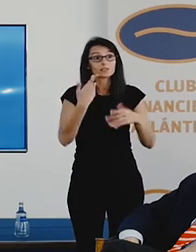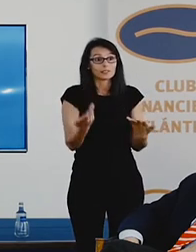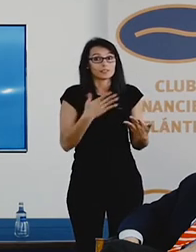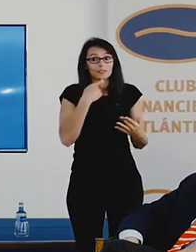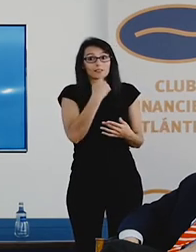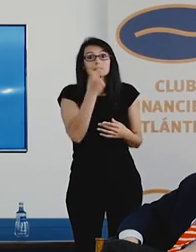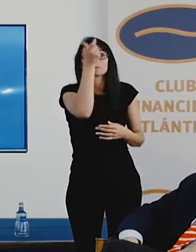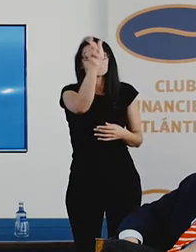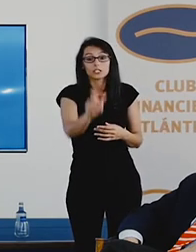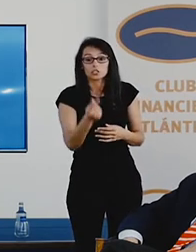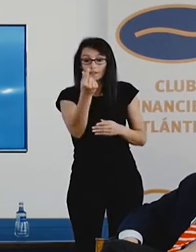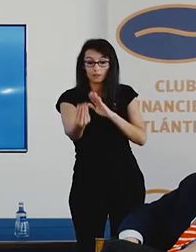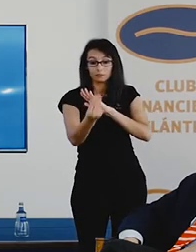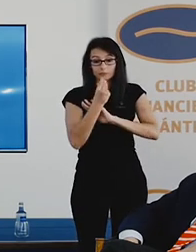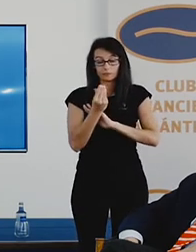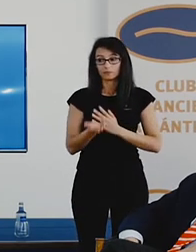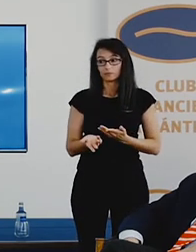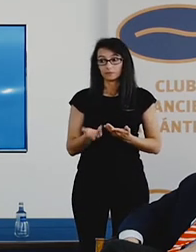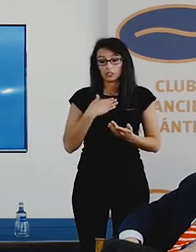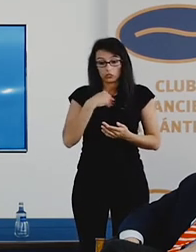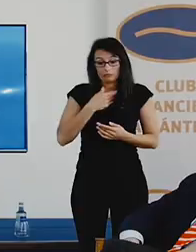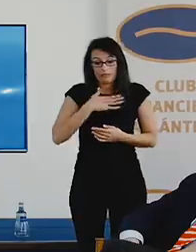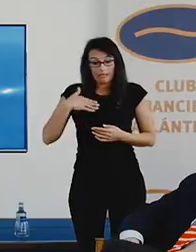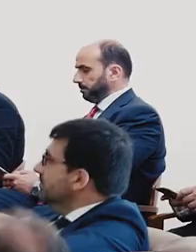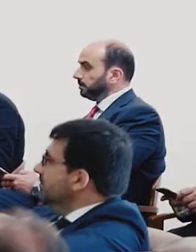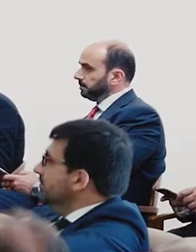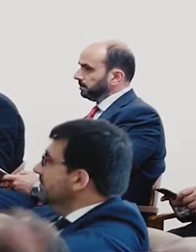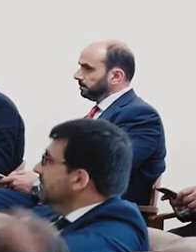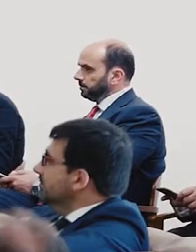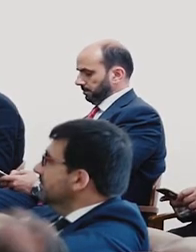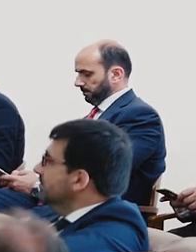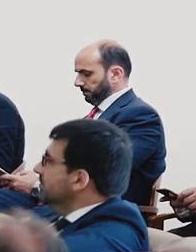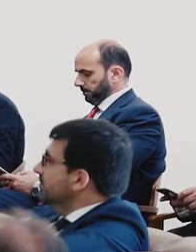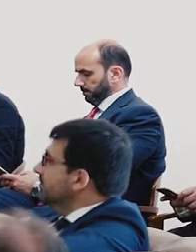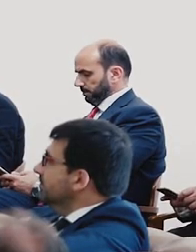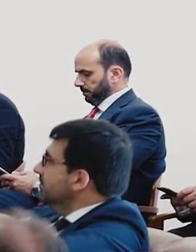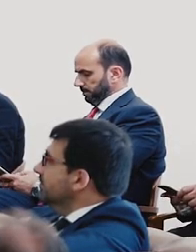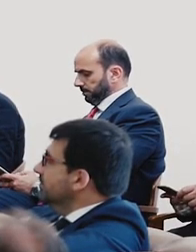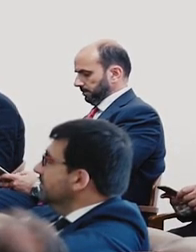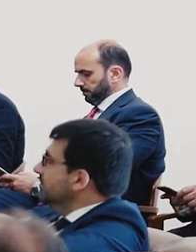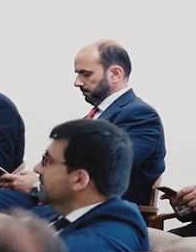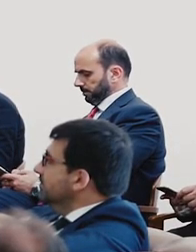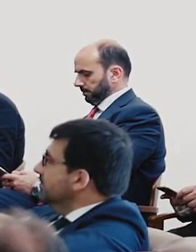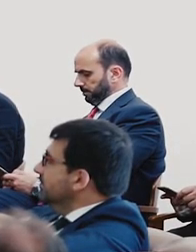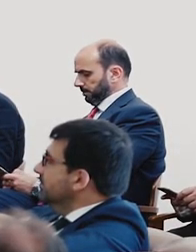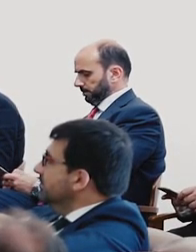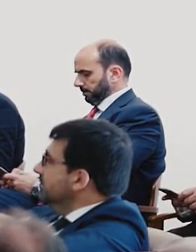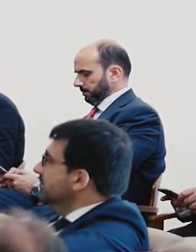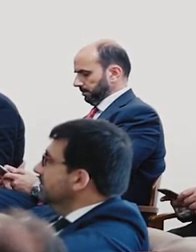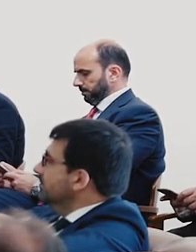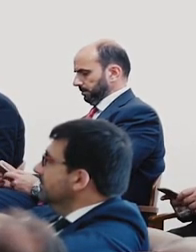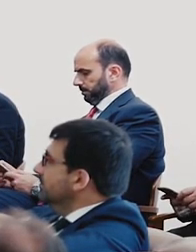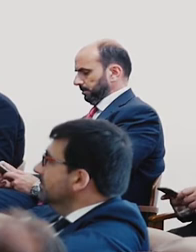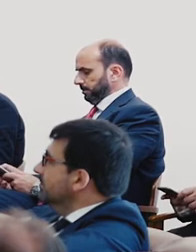a patrocinarlo. Y en eso estamos. Nosotros somos elegibles en donación, o sea que os podéis desgravar el 35% de lo que